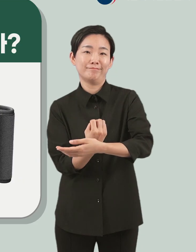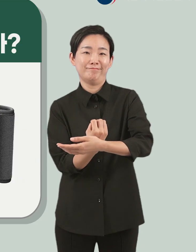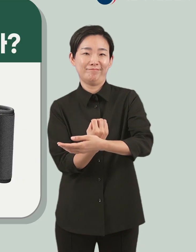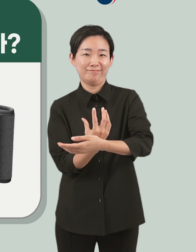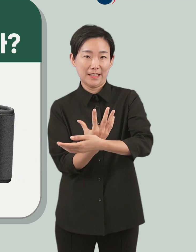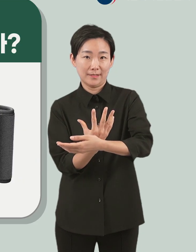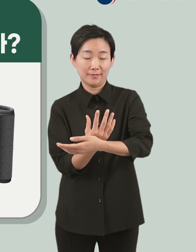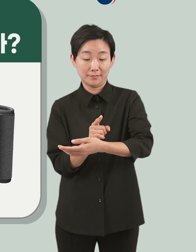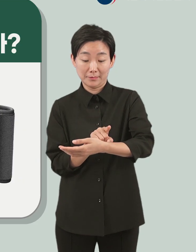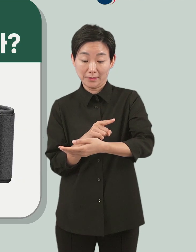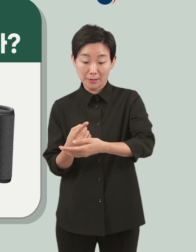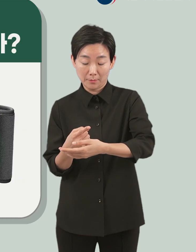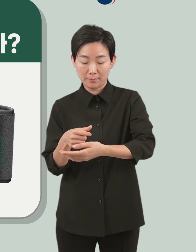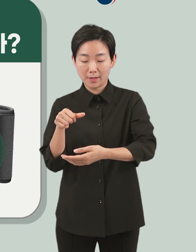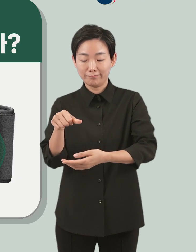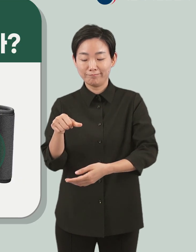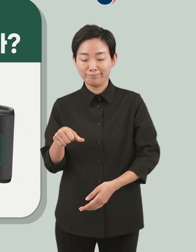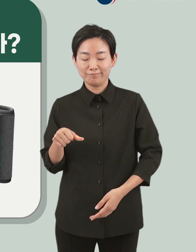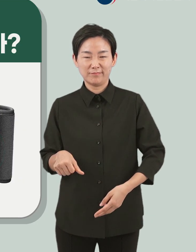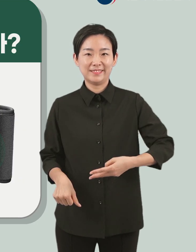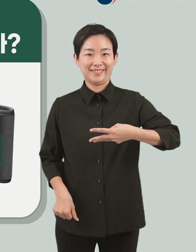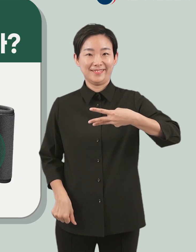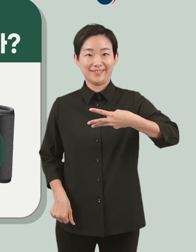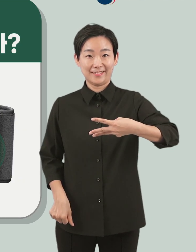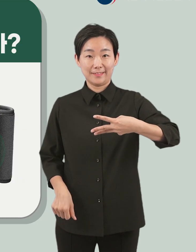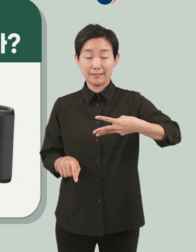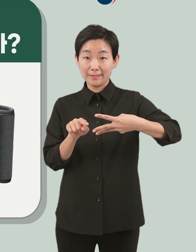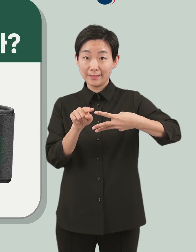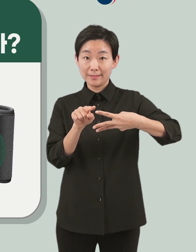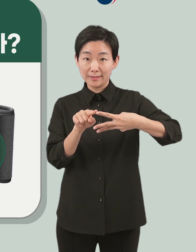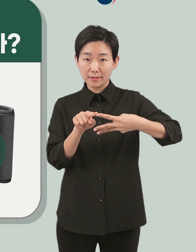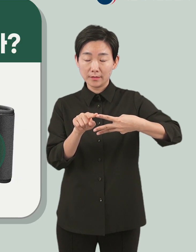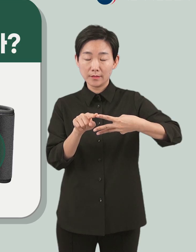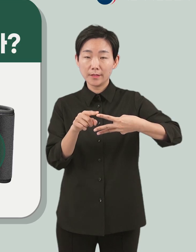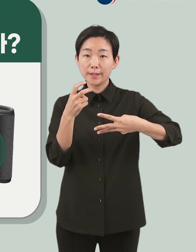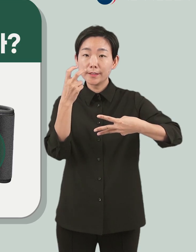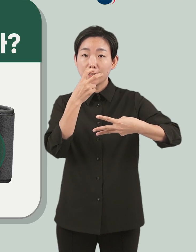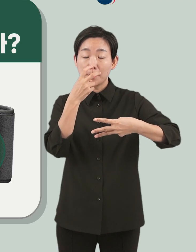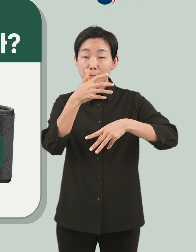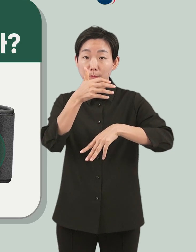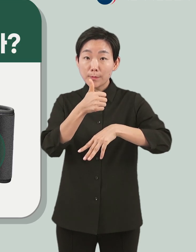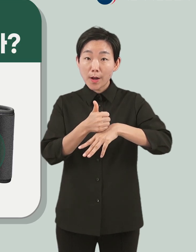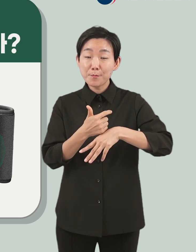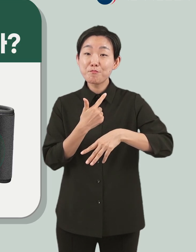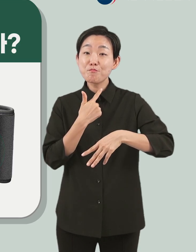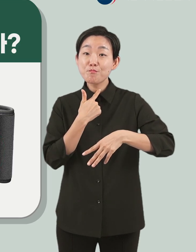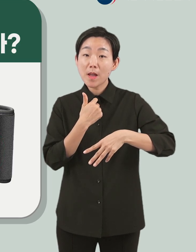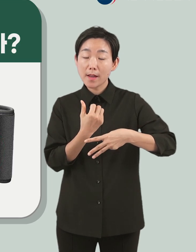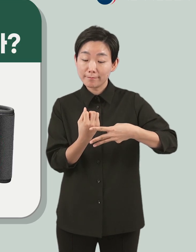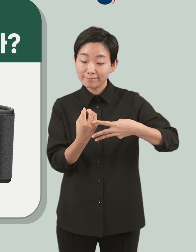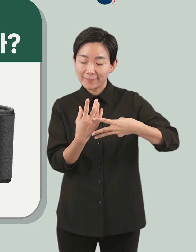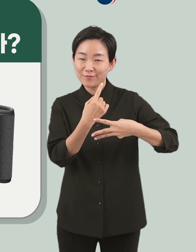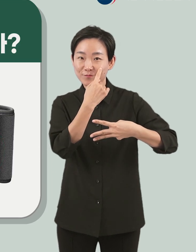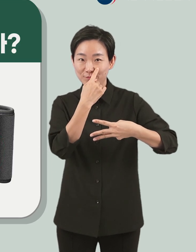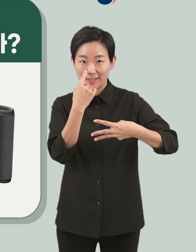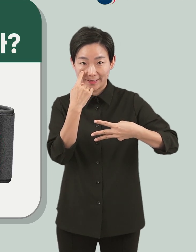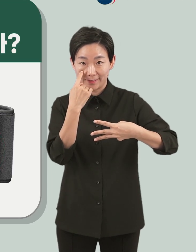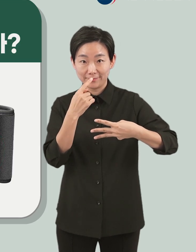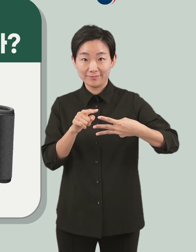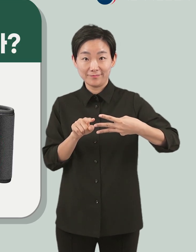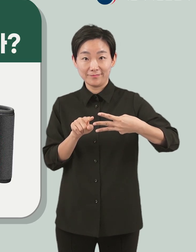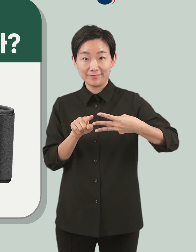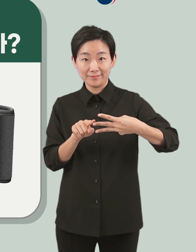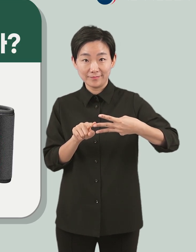있습니다. 화면 옆에는 3개의 버튼이 세로로 배열되어 있으며 첫 번째 버튼은 저장된 측정값을 확인하는